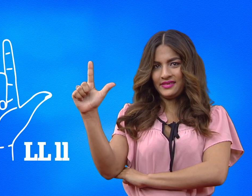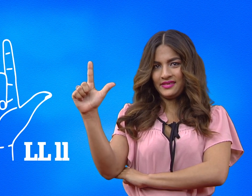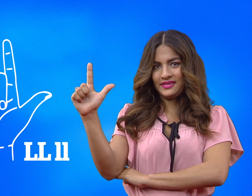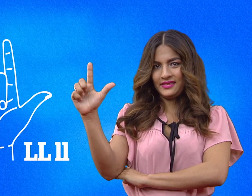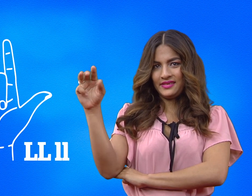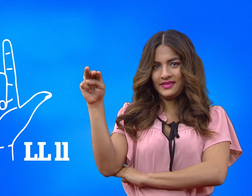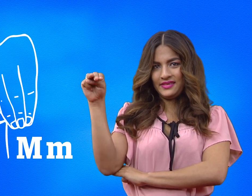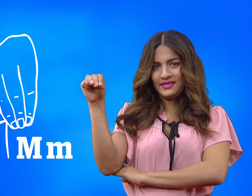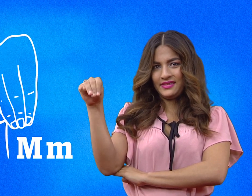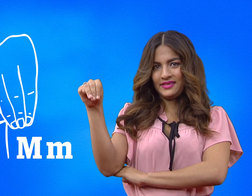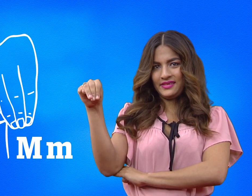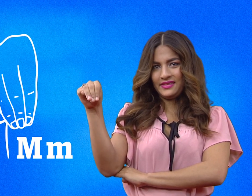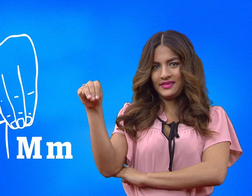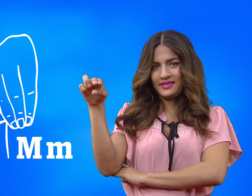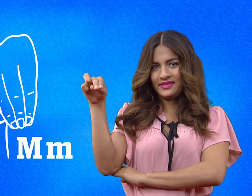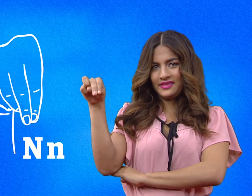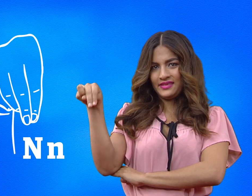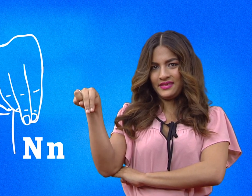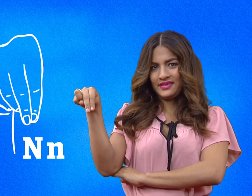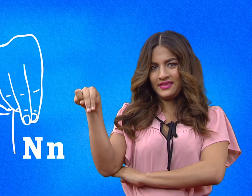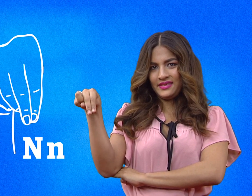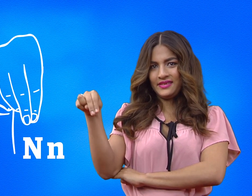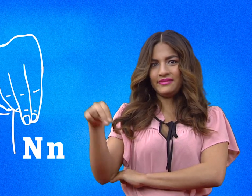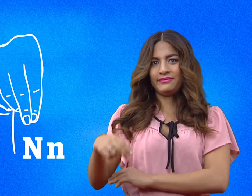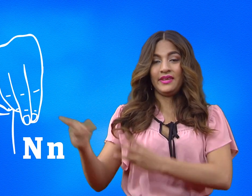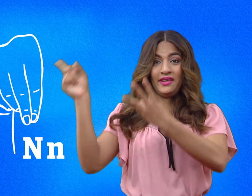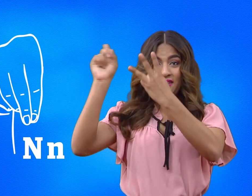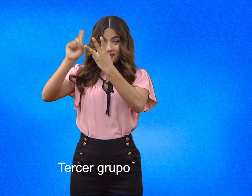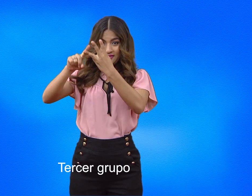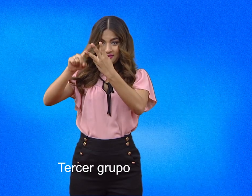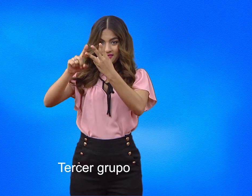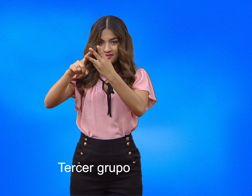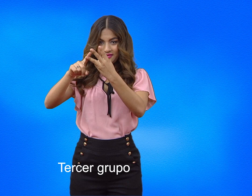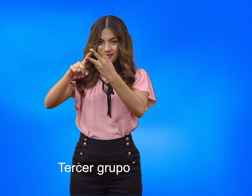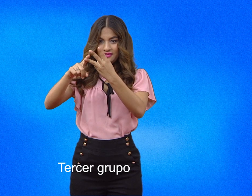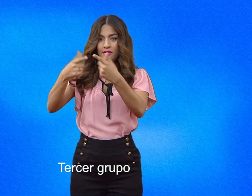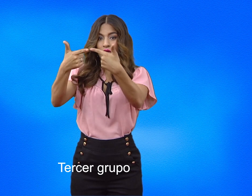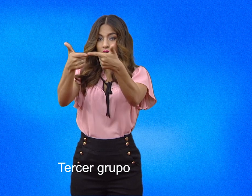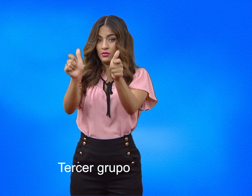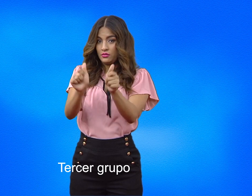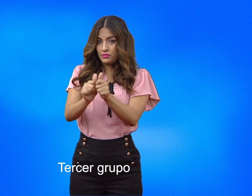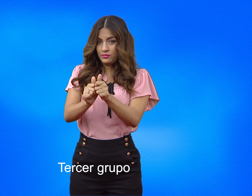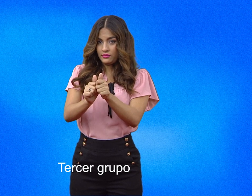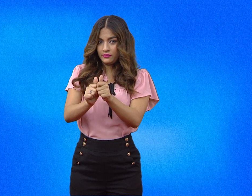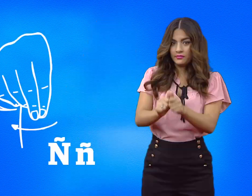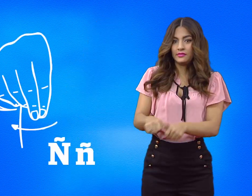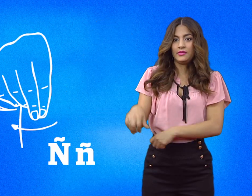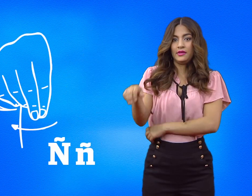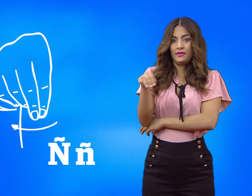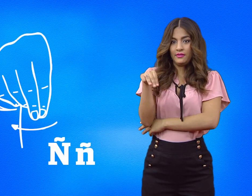L, M, N. Tercer grupo. Ñ,